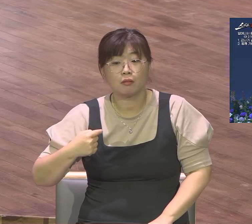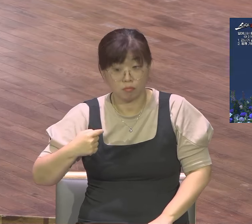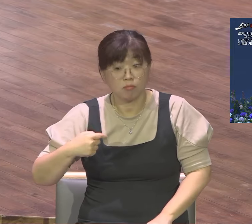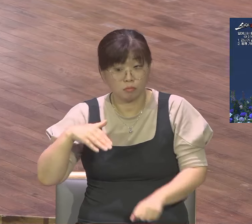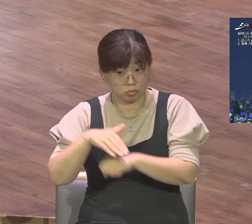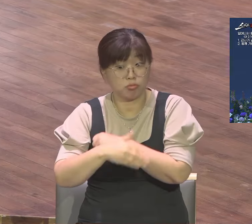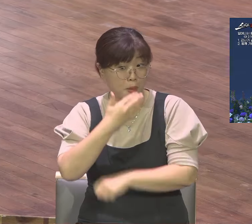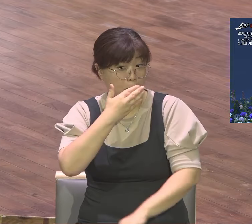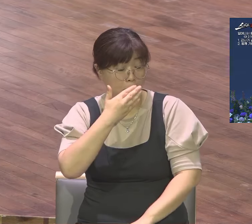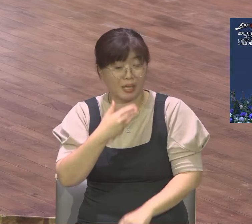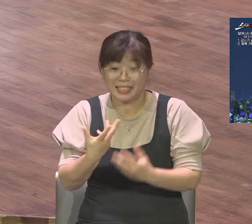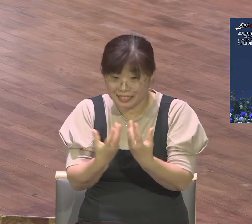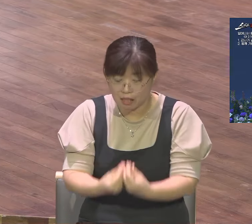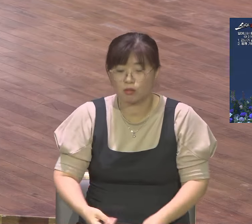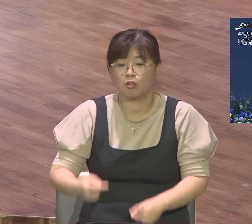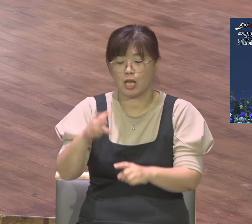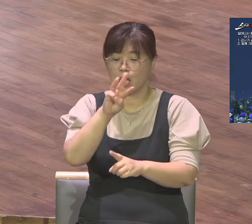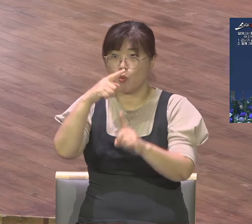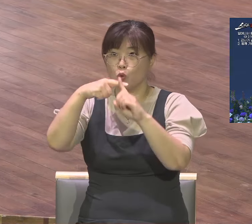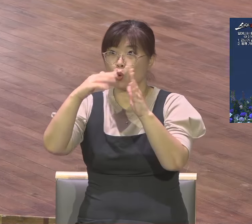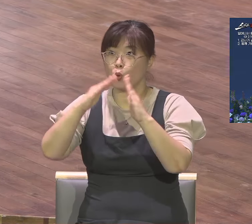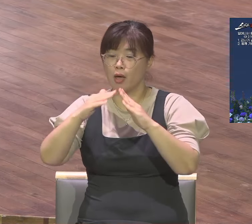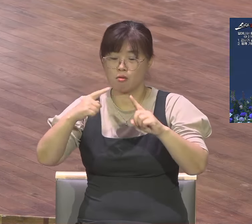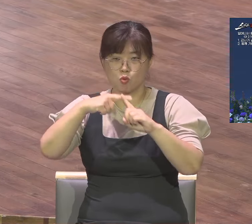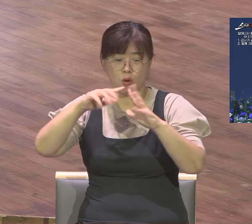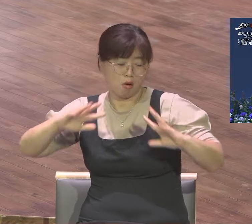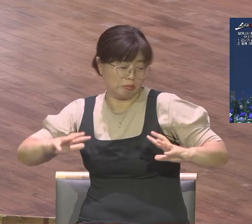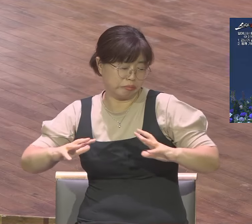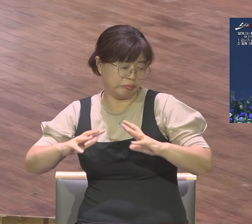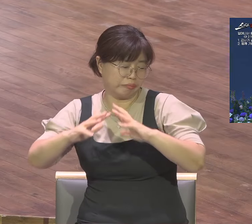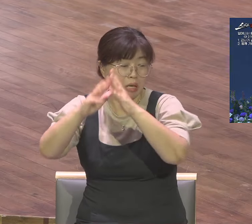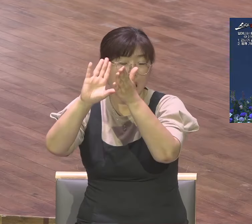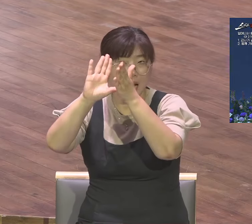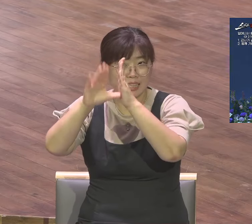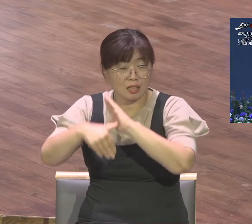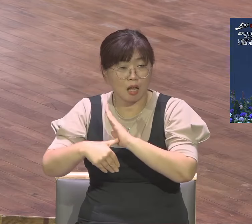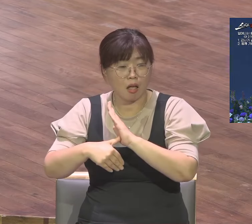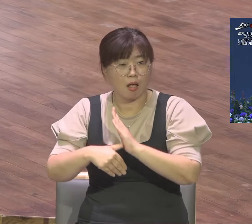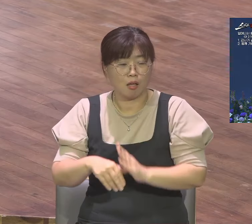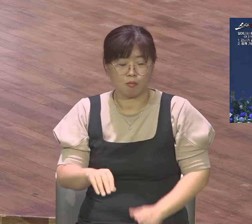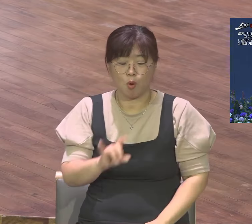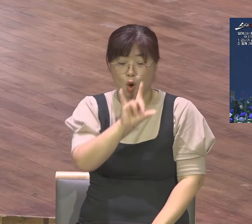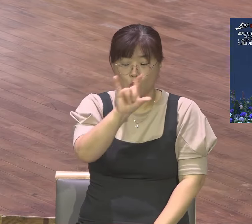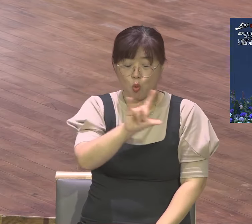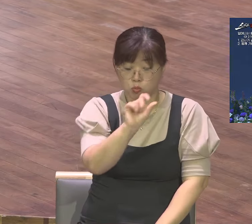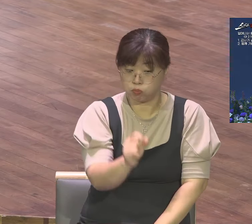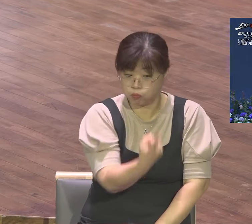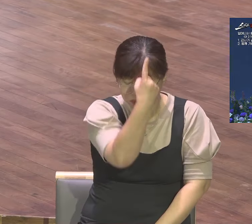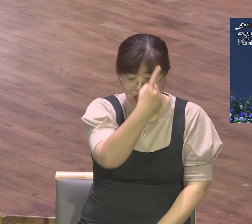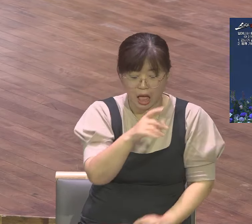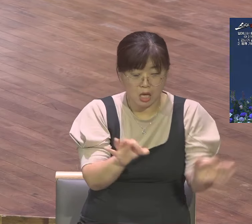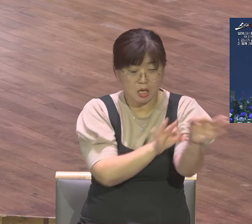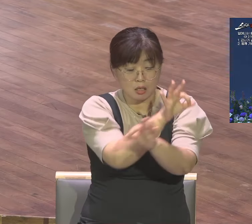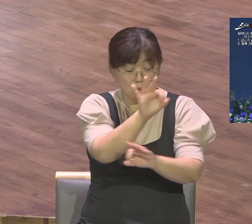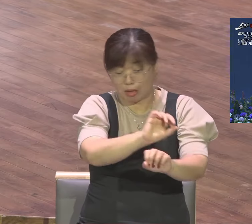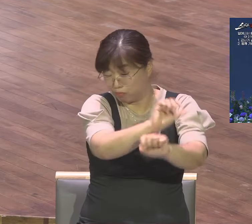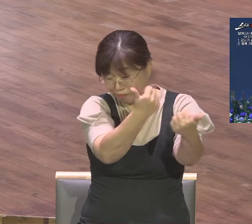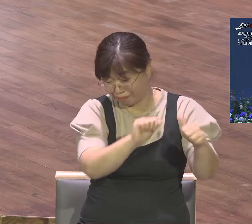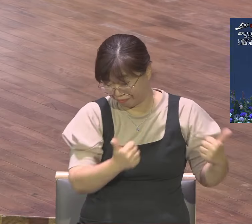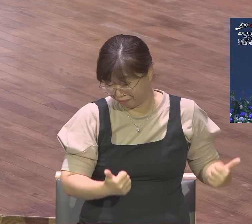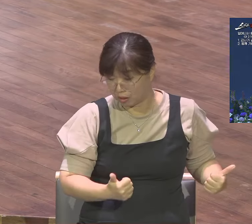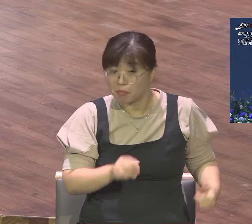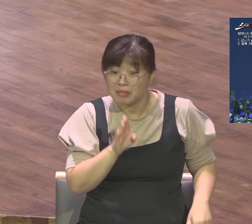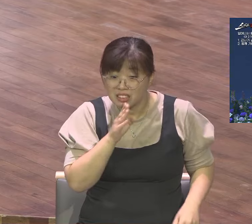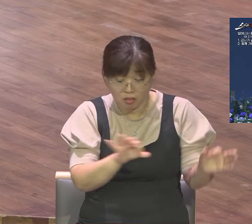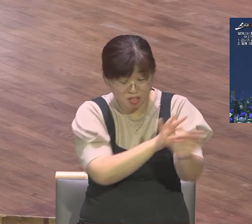건당했습니까? 코로나 시기에 어떻게 건당했냐고. 다른 교회에서는 뭐 이렇게 사람이가 못 줄 정도 어려운데 우리는 어떻게 건당을 했냐고요. 온